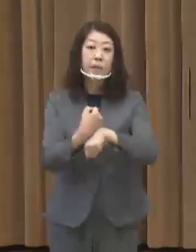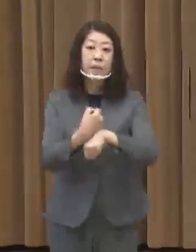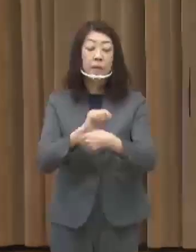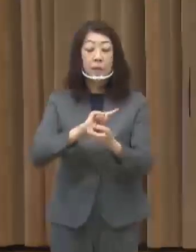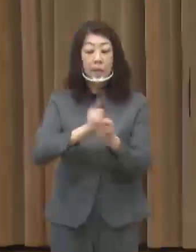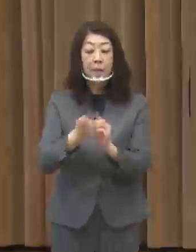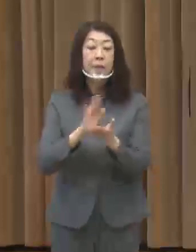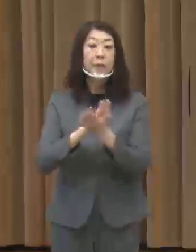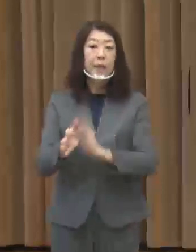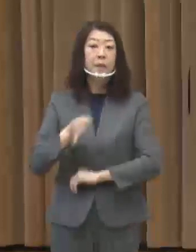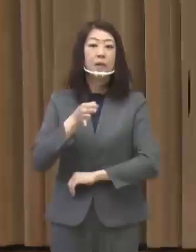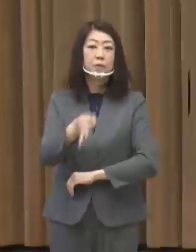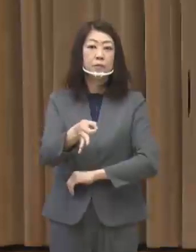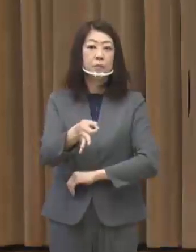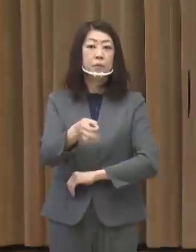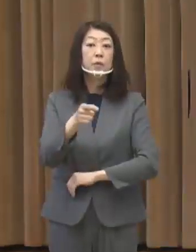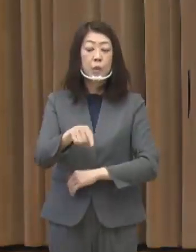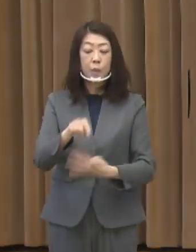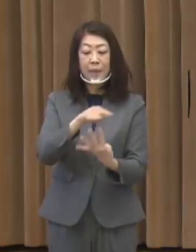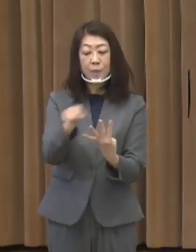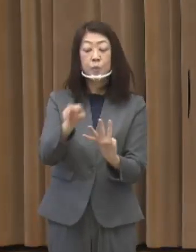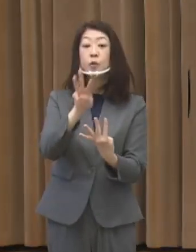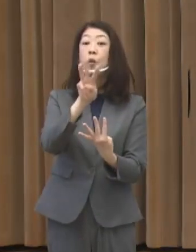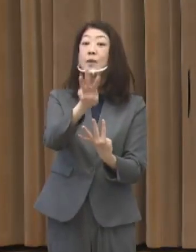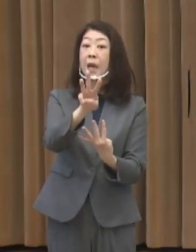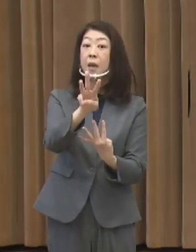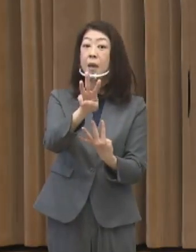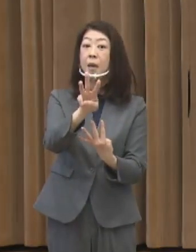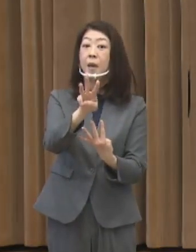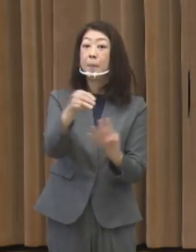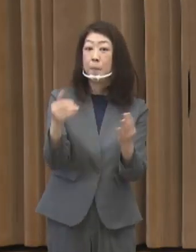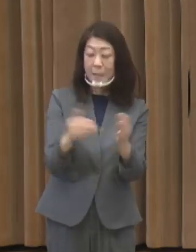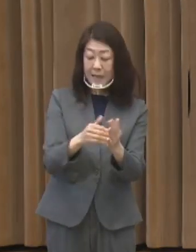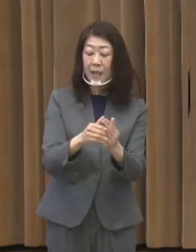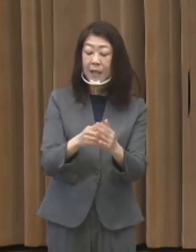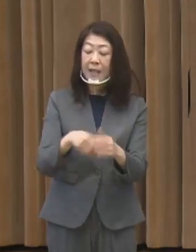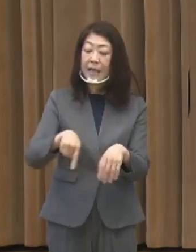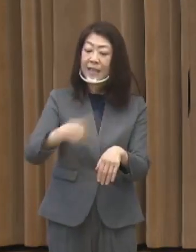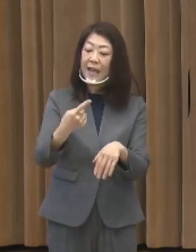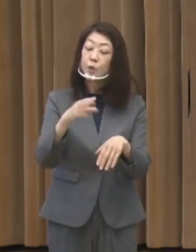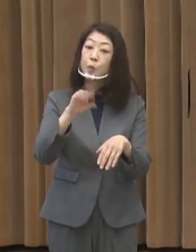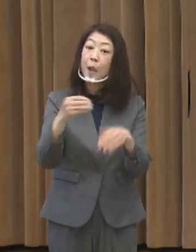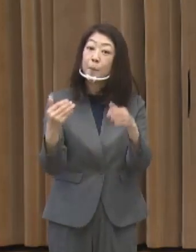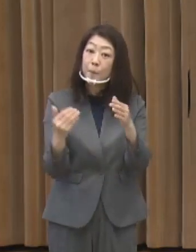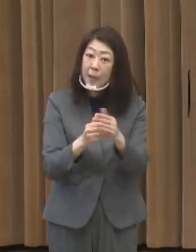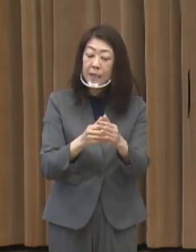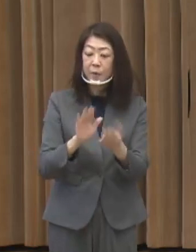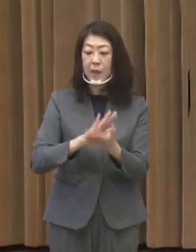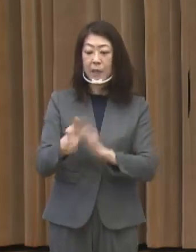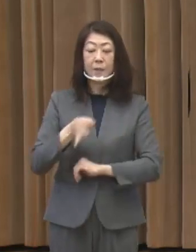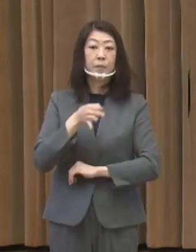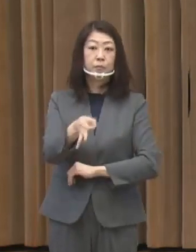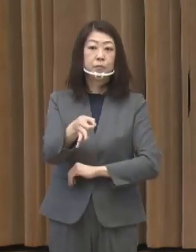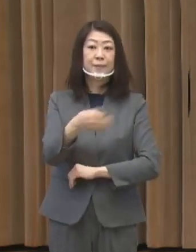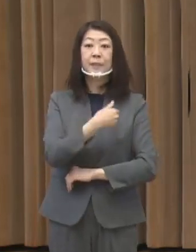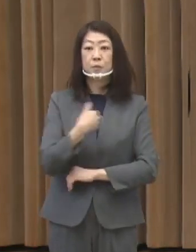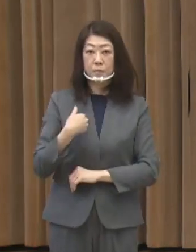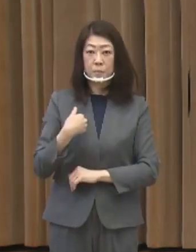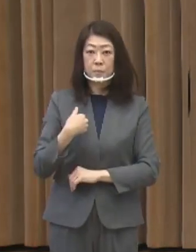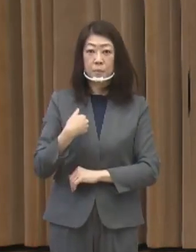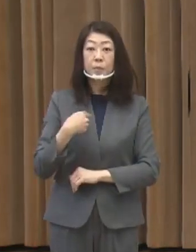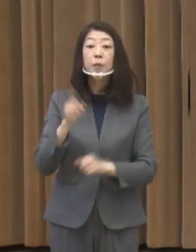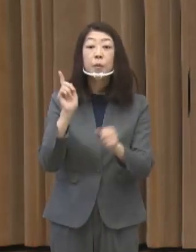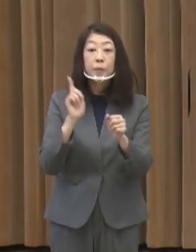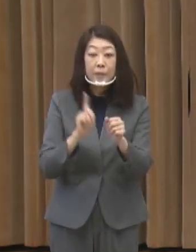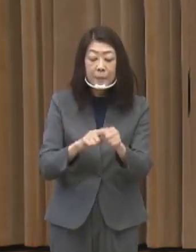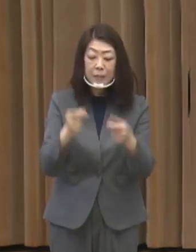は4分の3、補助上限額は100万円ですが、その一部には先ほど申し上げた措置の一つとしてアクリ